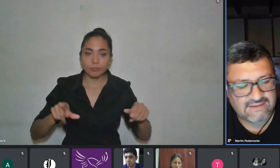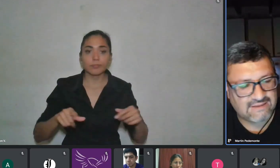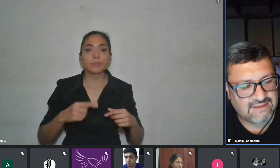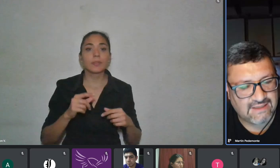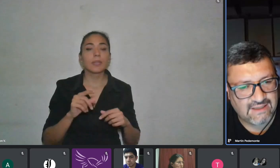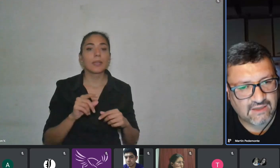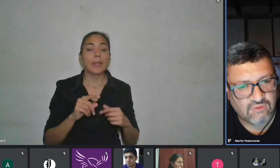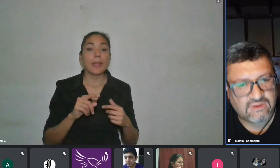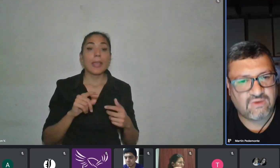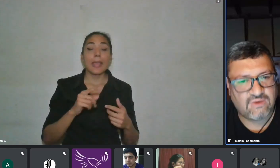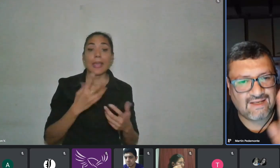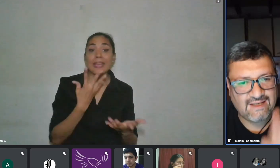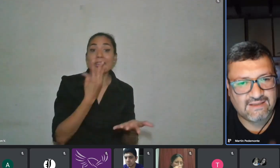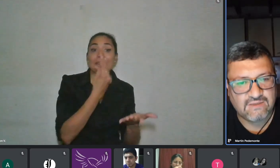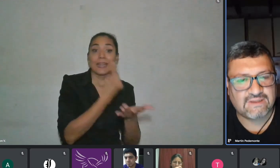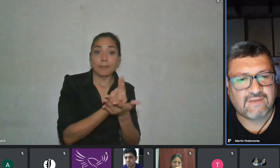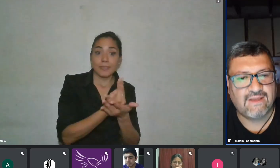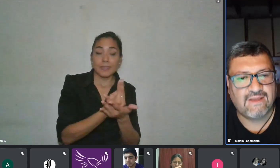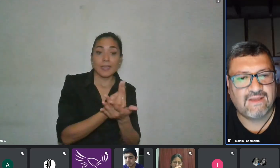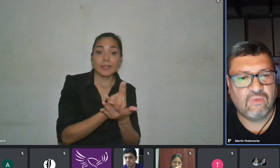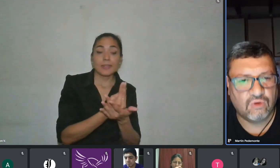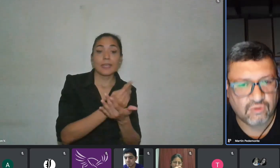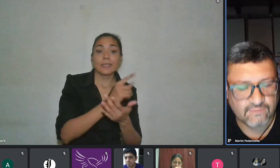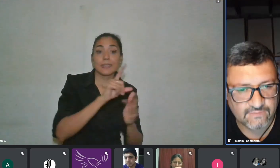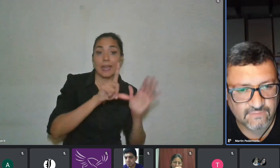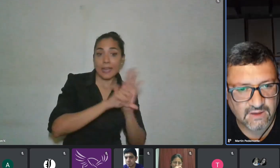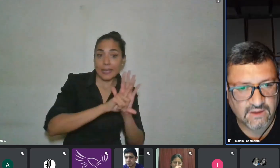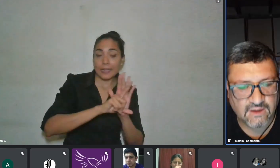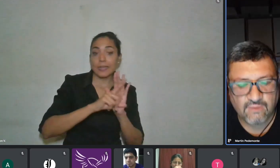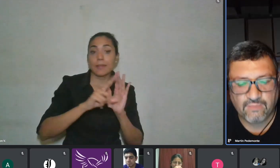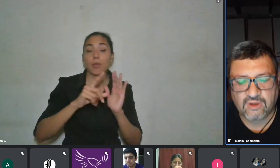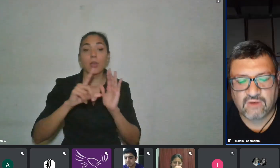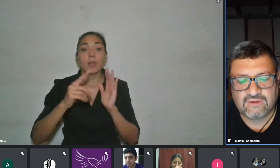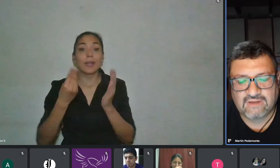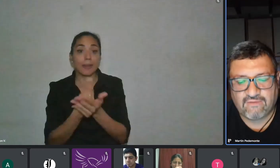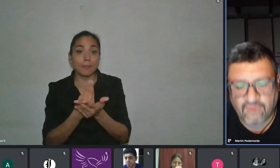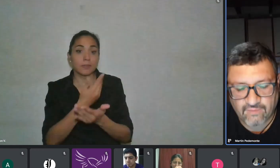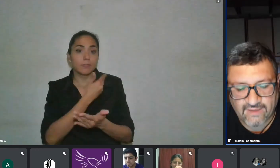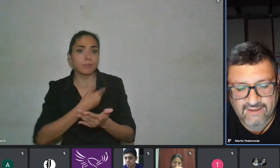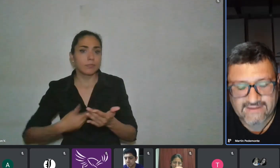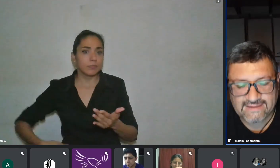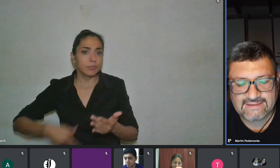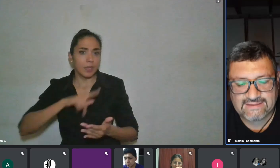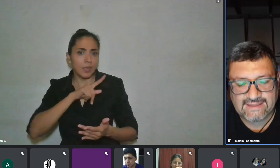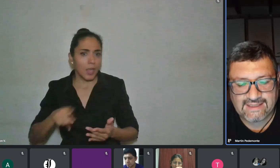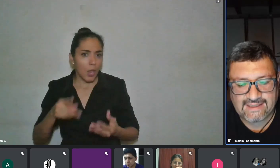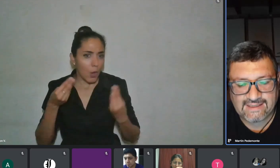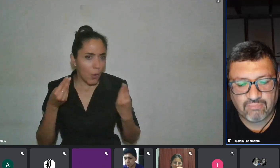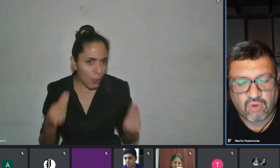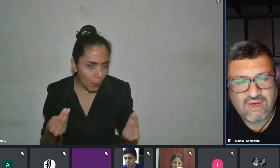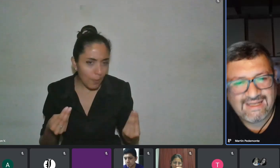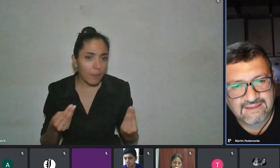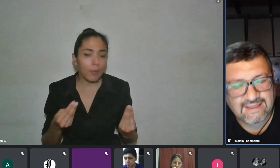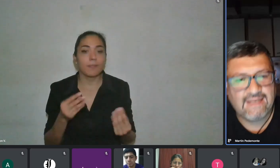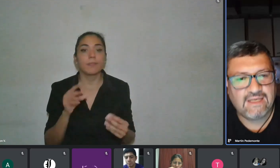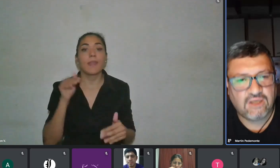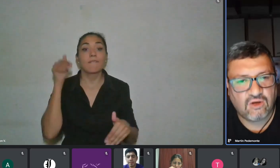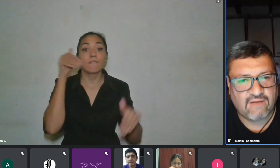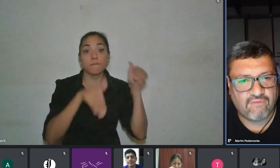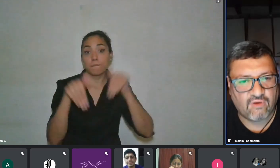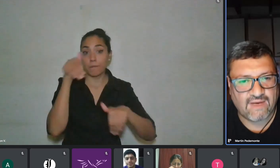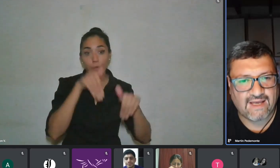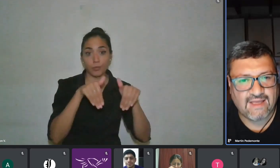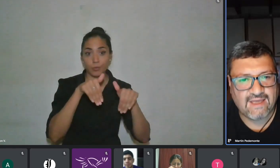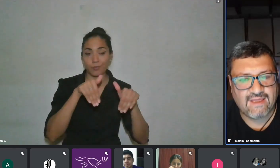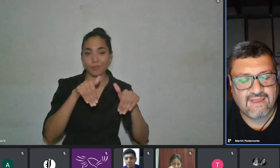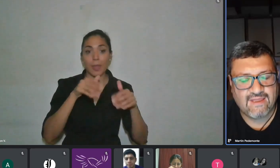esos representantes del ejecutivo y el legislativo? A través del voto. Porque nuestra forma de política eligió